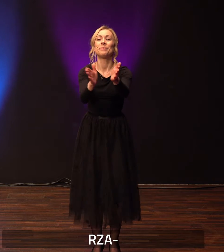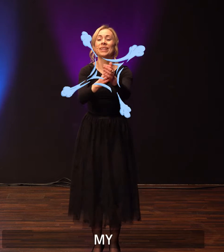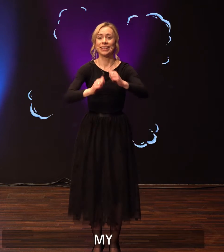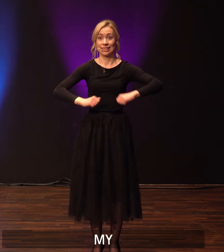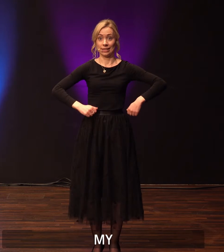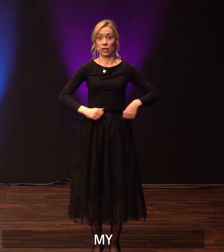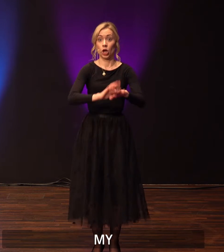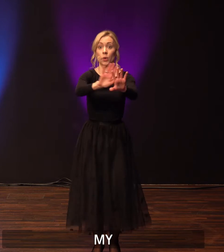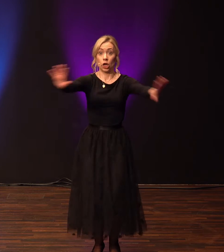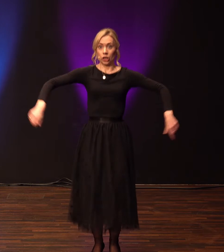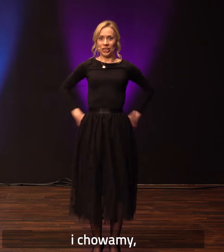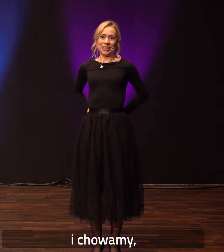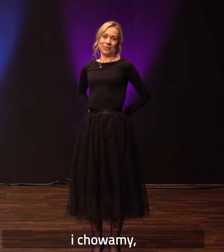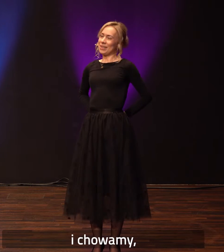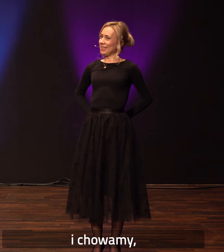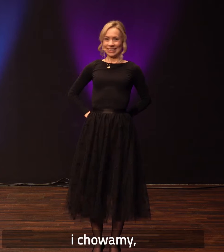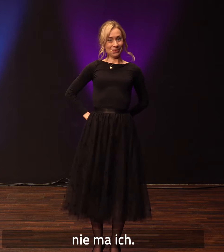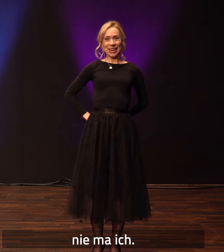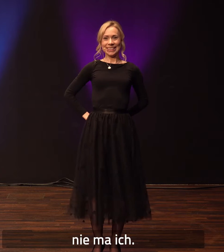Uderzamy i chowamy, nie ma ich.